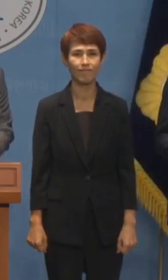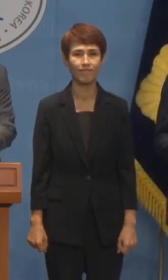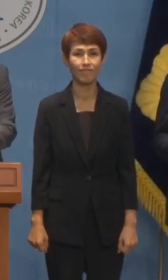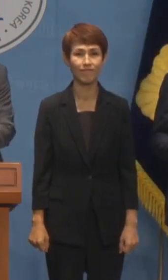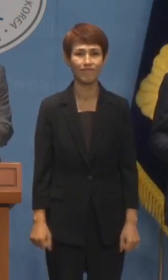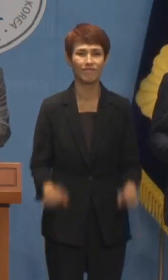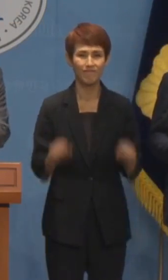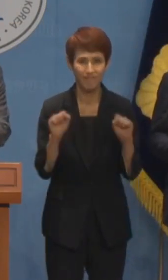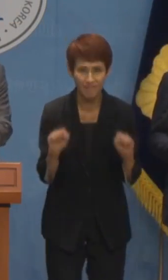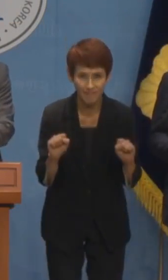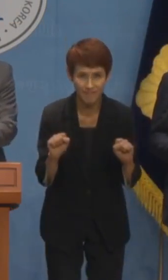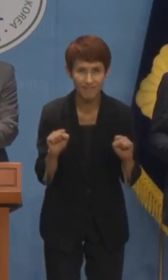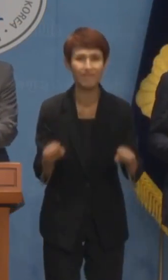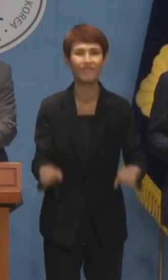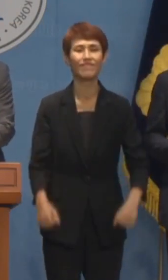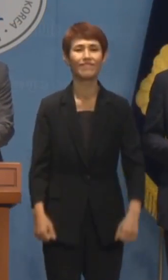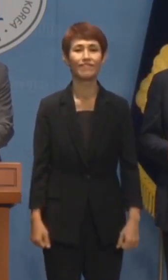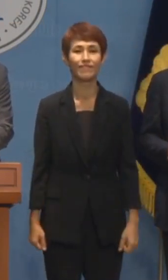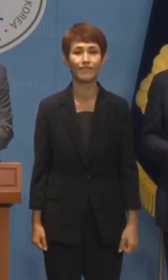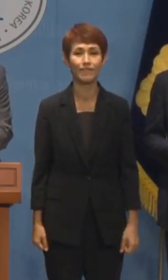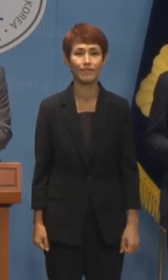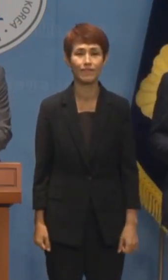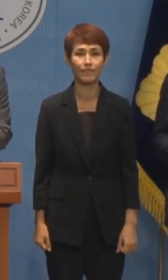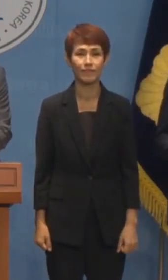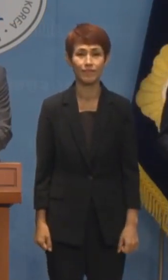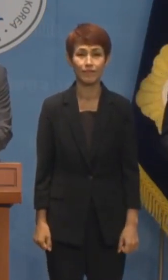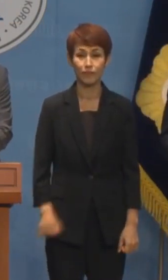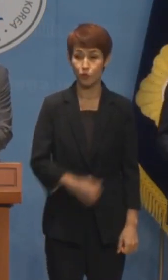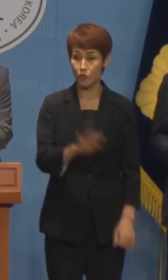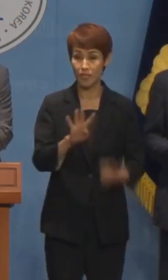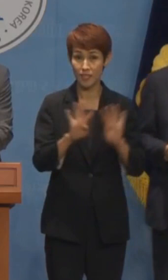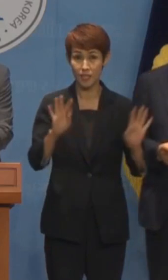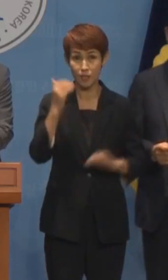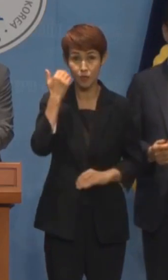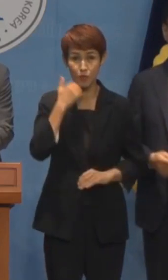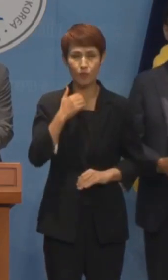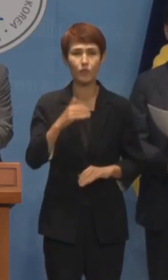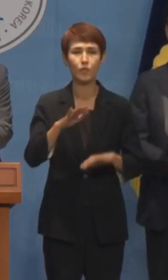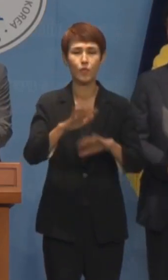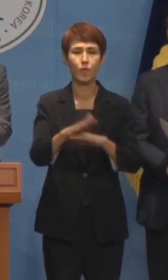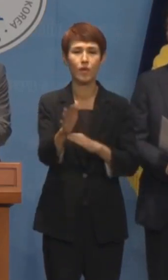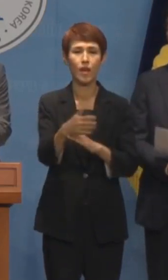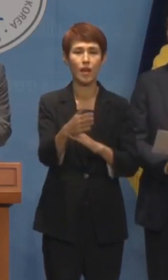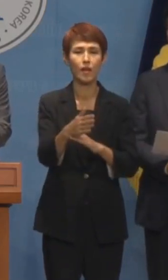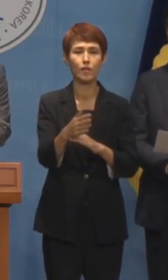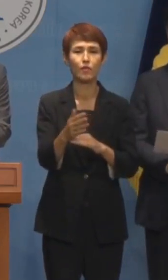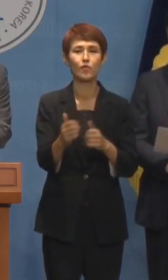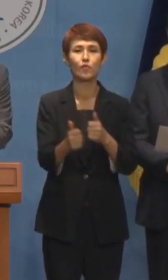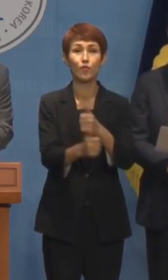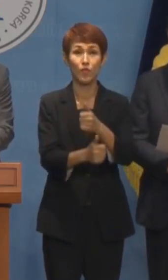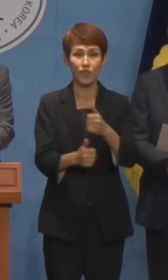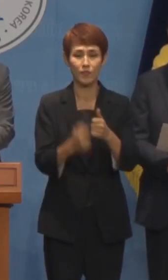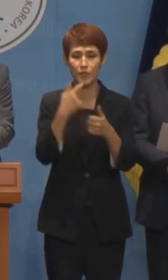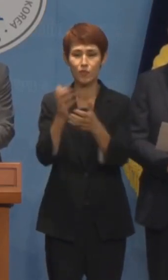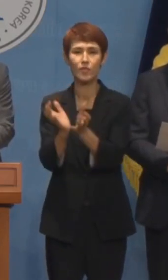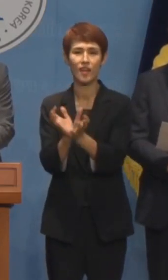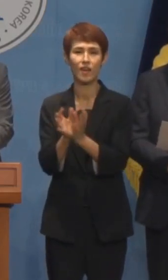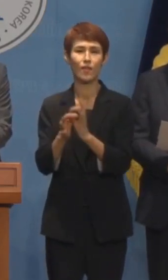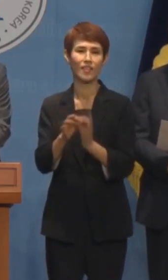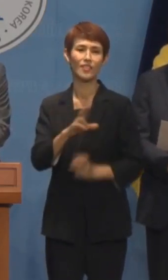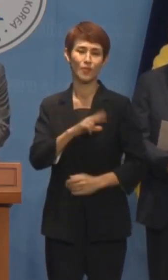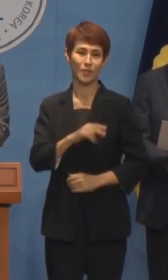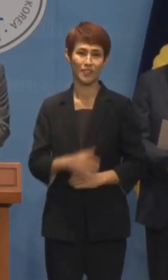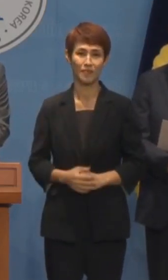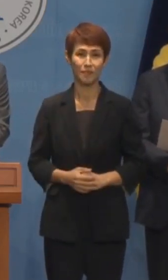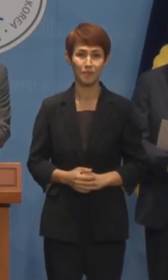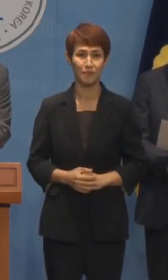예, 안녕하세요. 저희들은 국회 농해수위 민주당 소속 의원입니다. 저는 농해수위